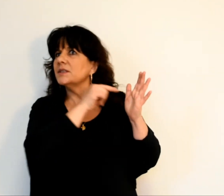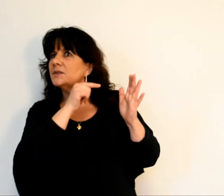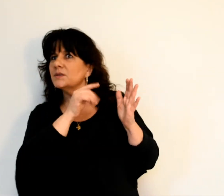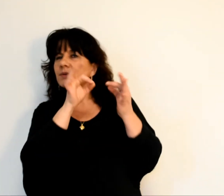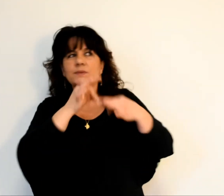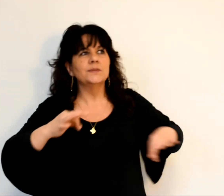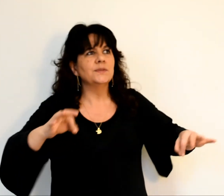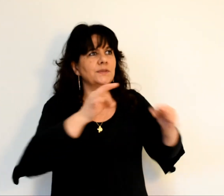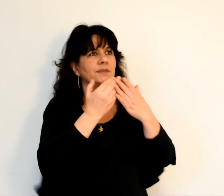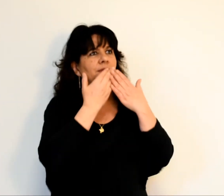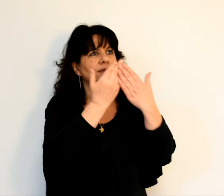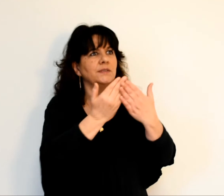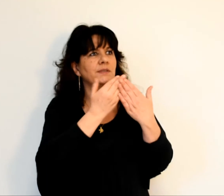le monde faisait son éloge.